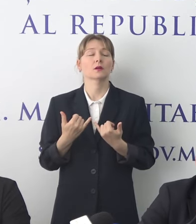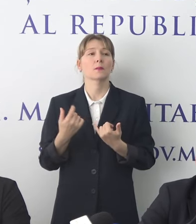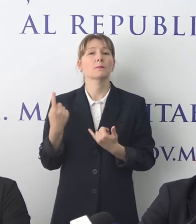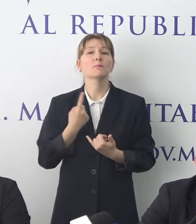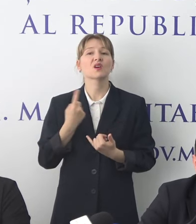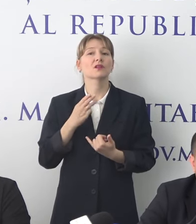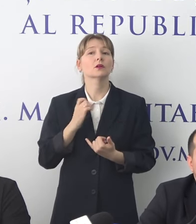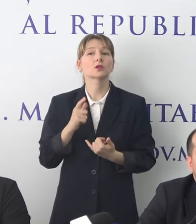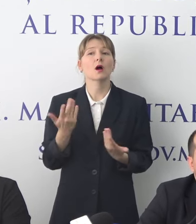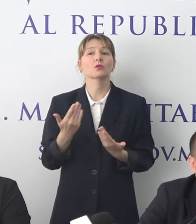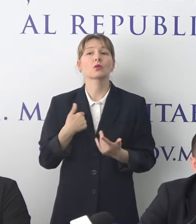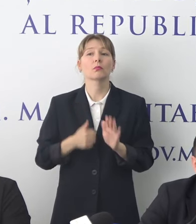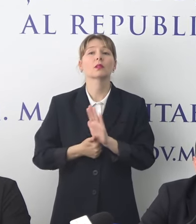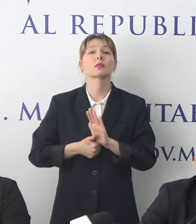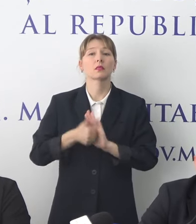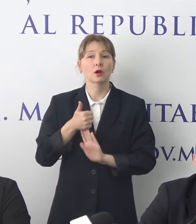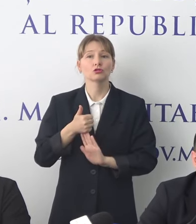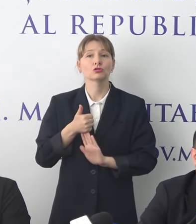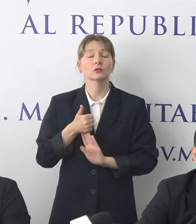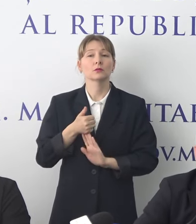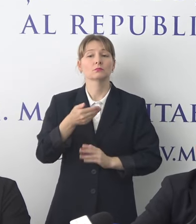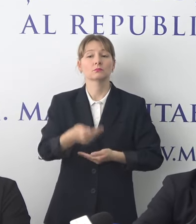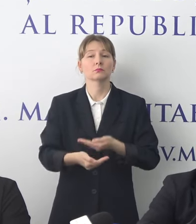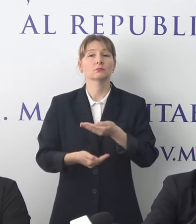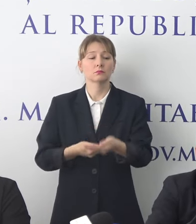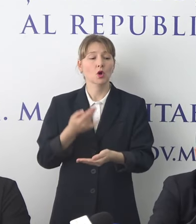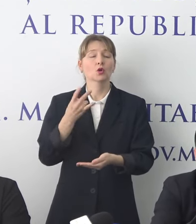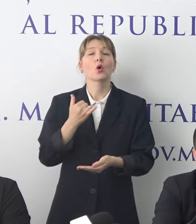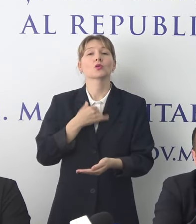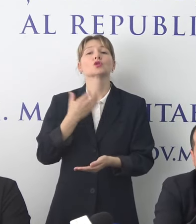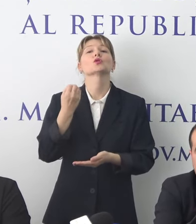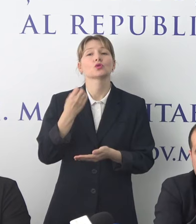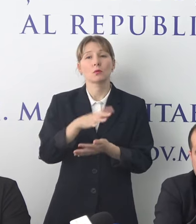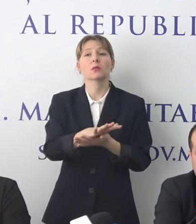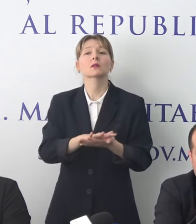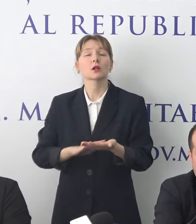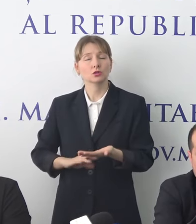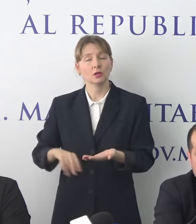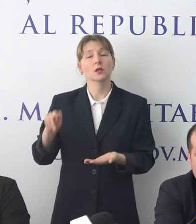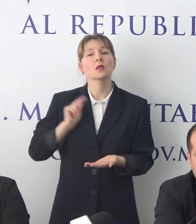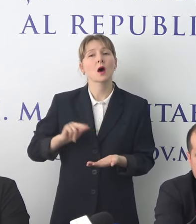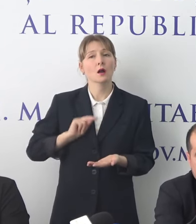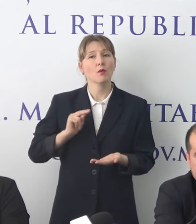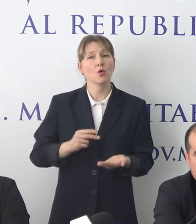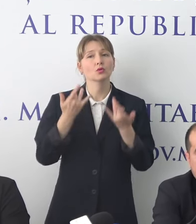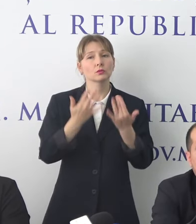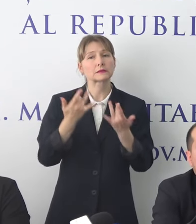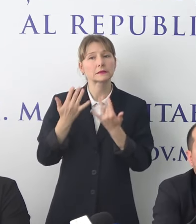Primul pas pe care îl facem, dar urmează să mai angajăm ca să ne asigurăm că avem cel